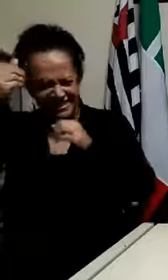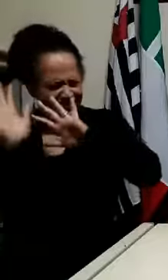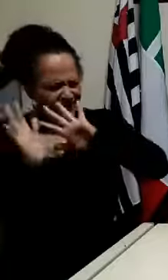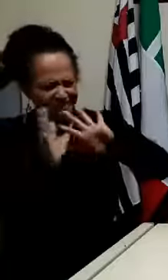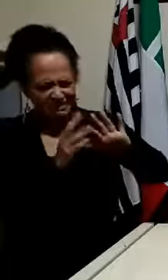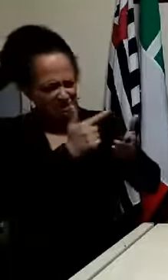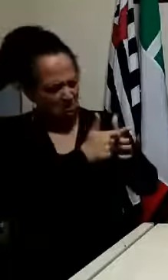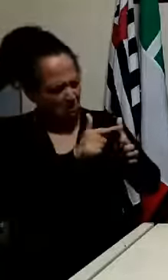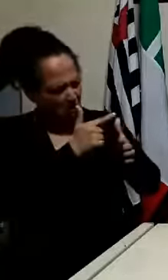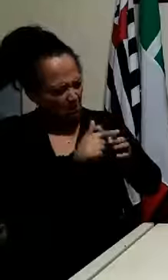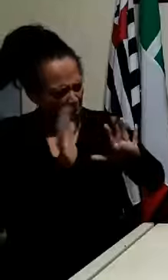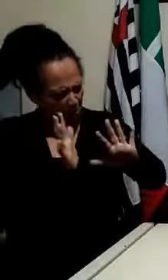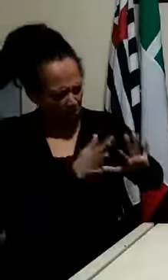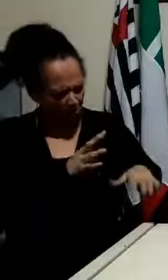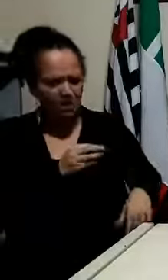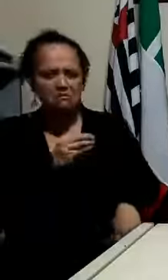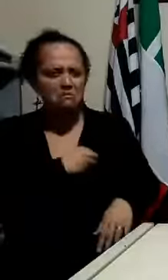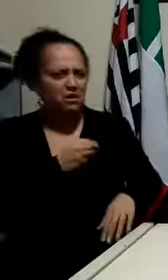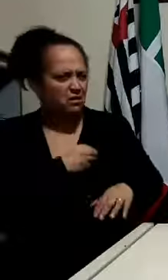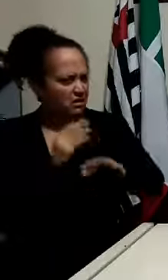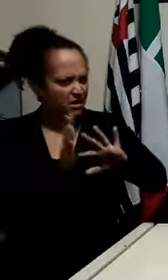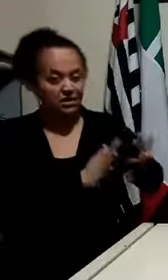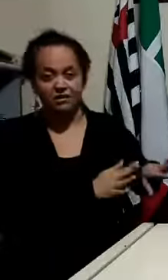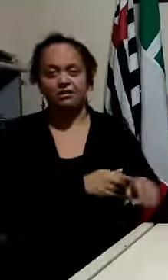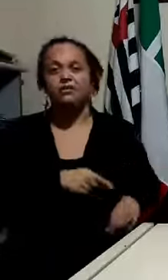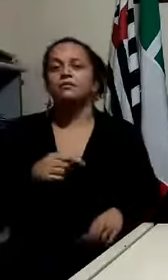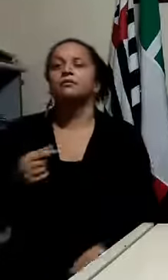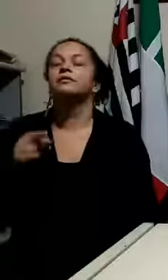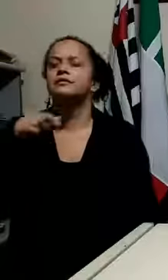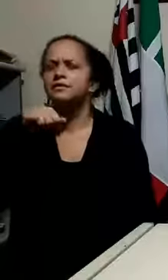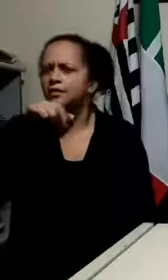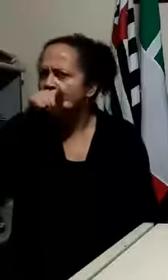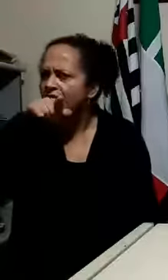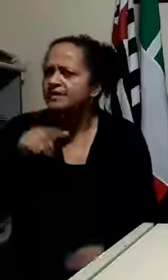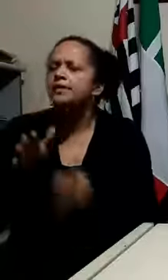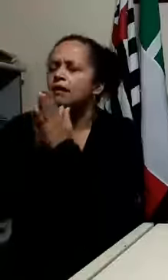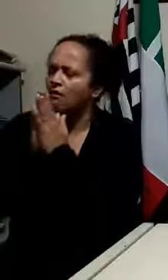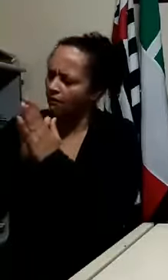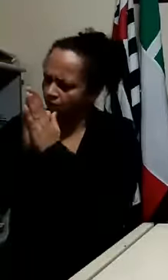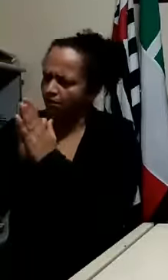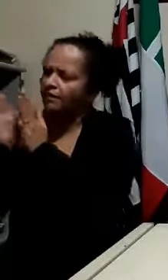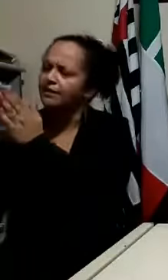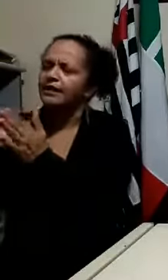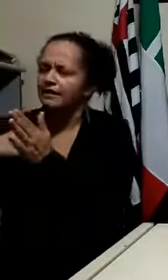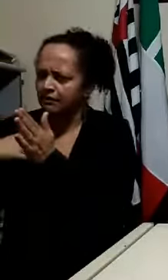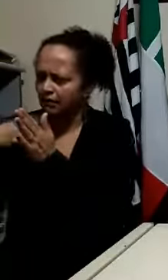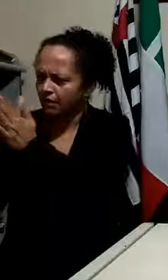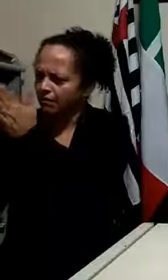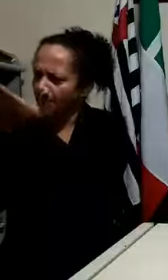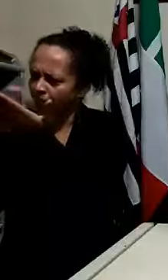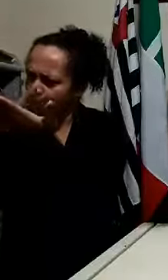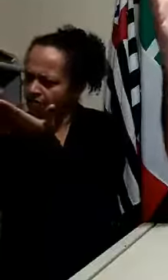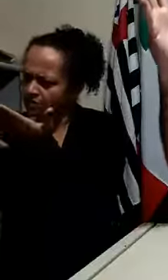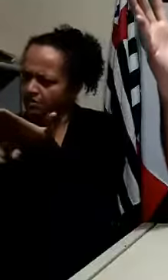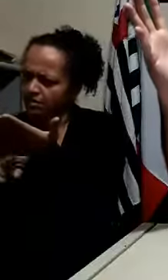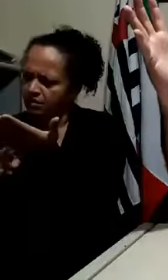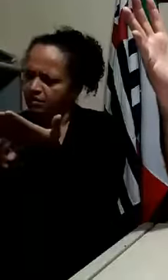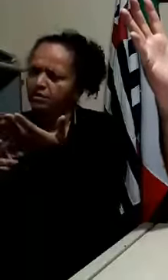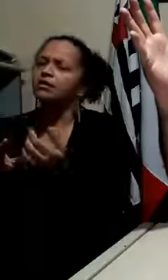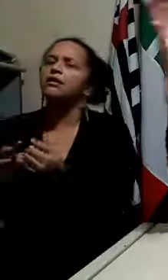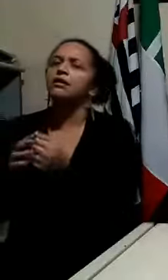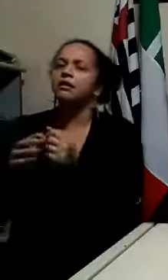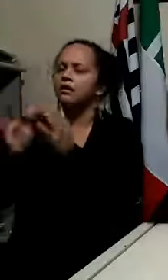com Deus, orando em línguas, meditando na palavra e adorando a Cristo, e não desenvolver valores